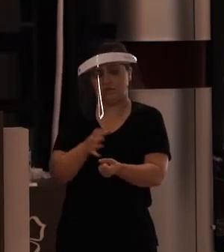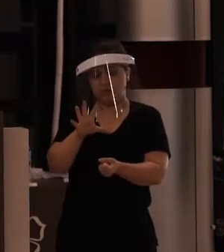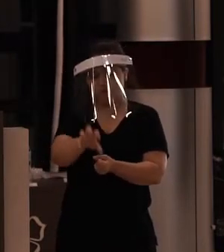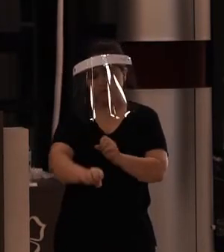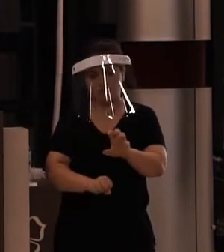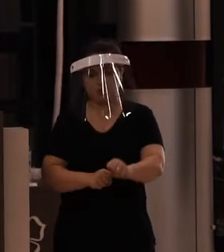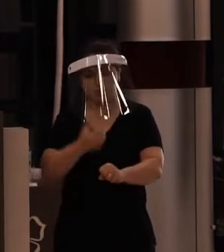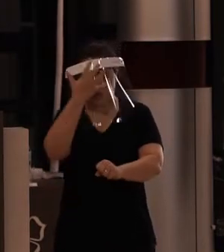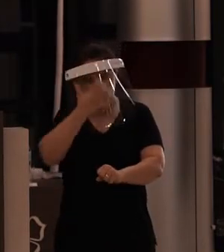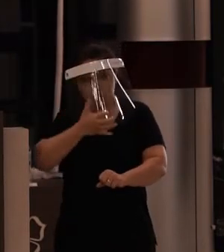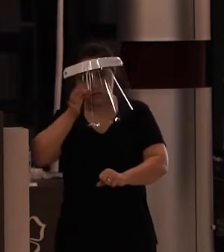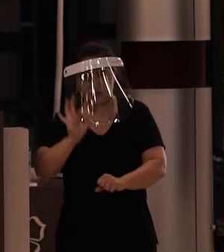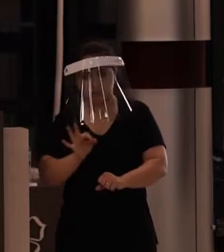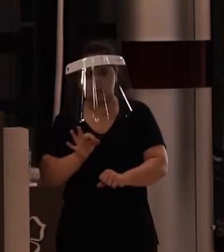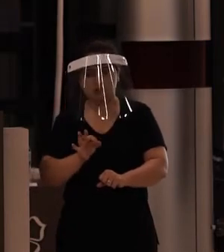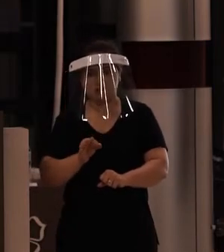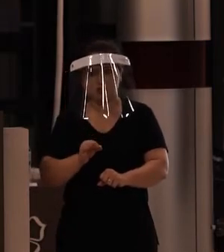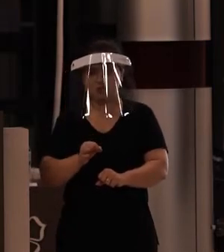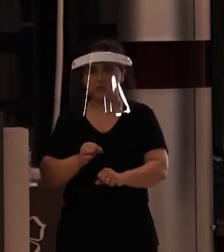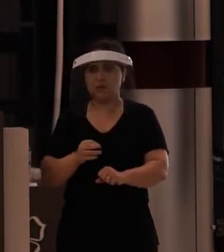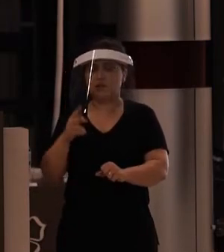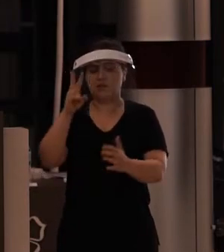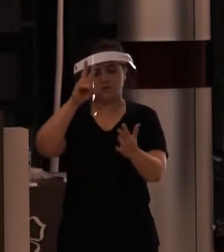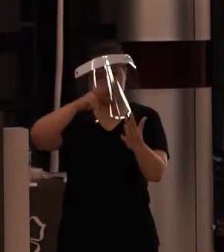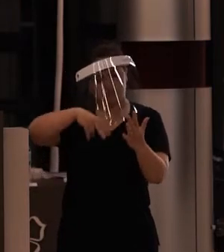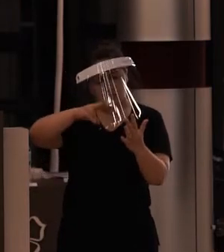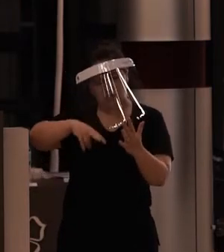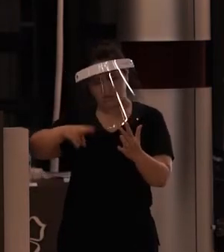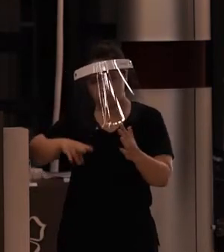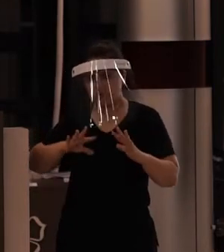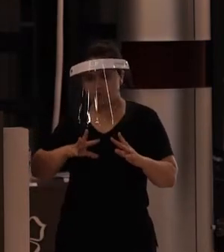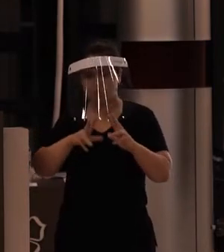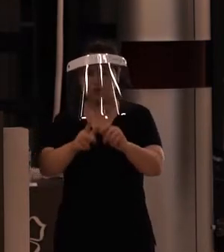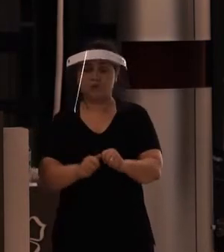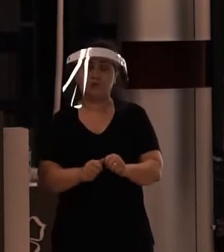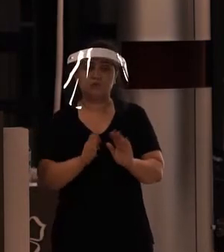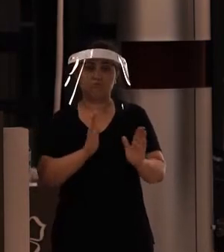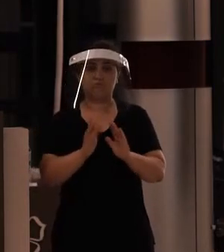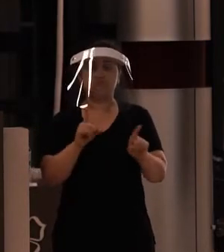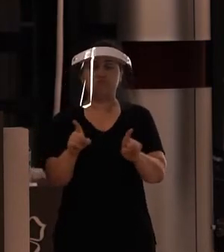pegar sério mesmo, eles mesmos podem rever esse prazo.